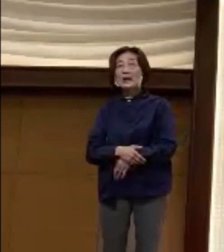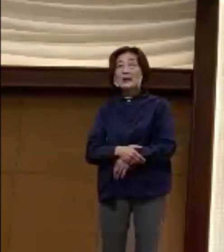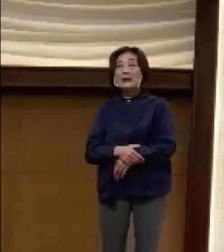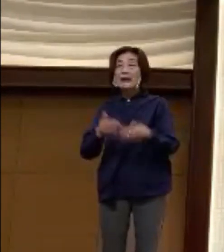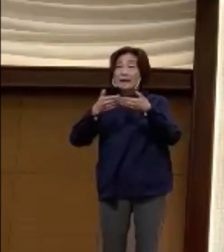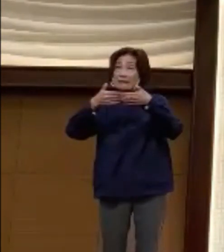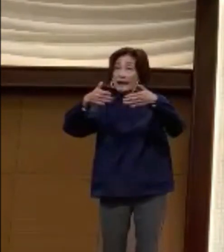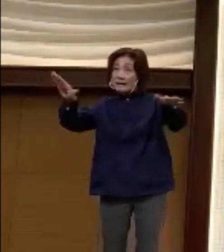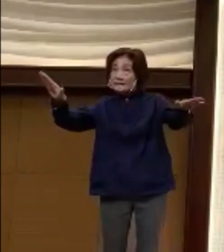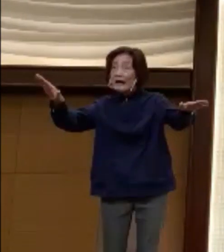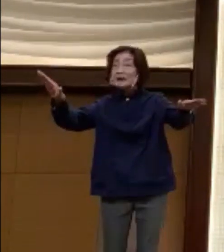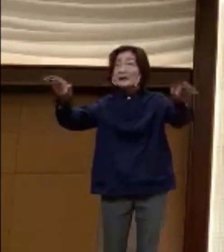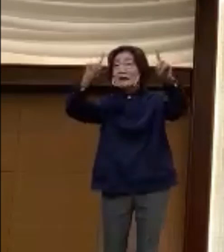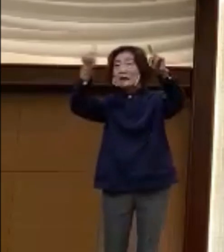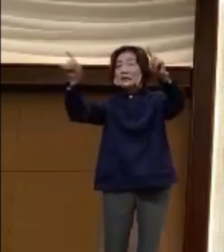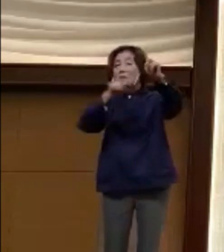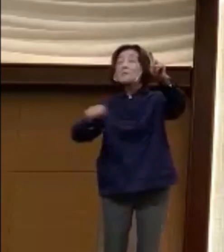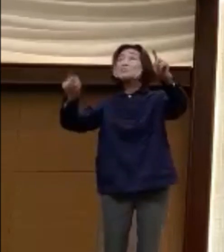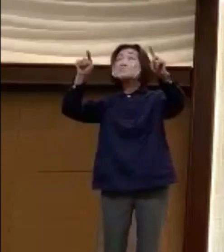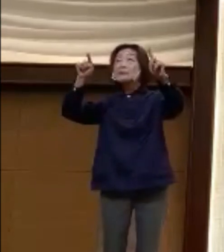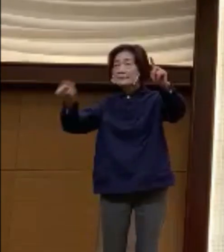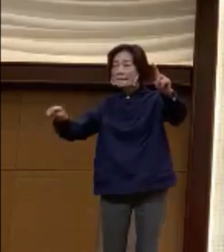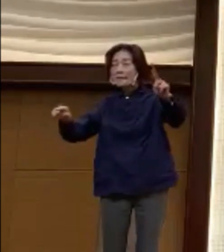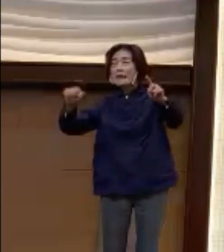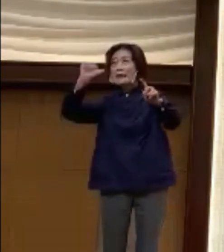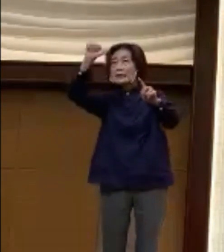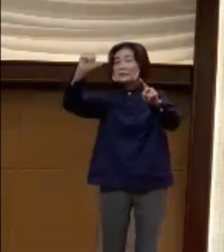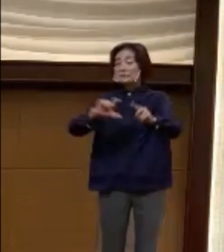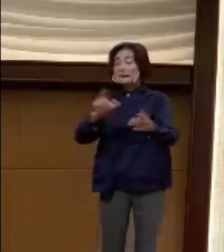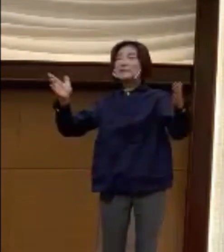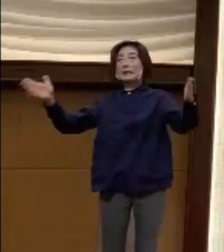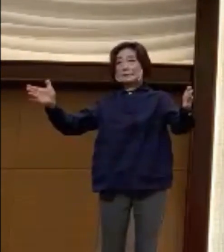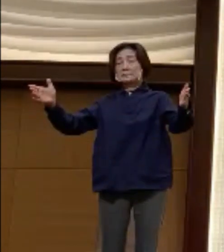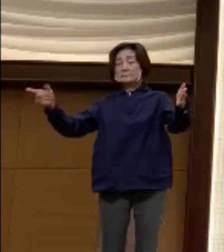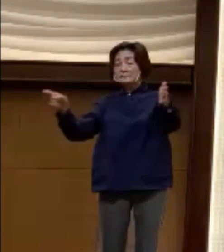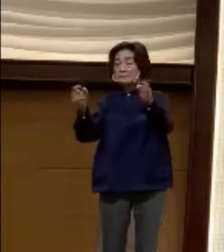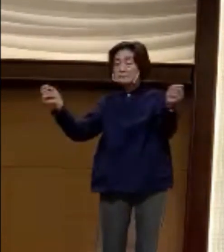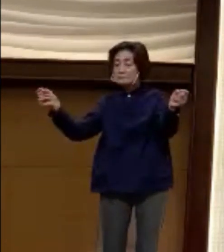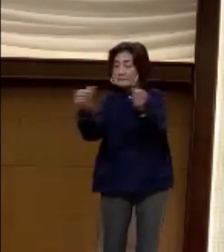解散から公示までがたった5日です。この5日で